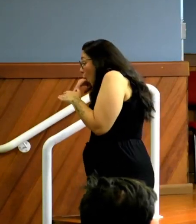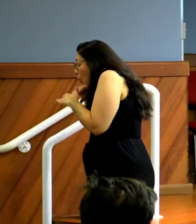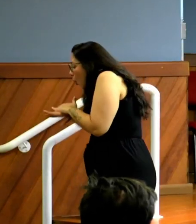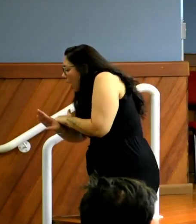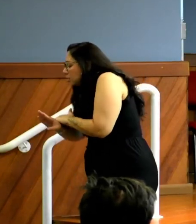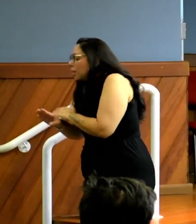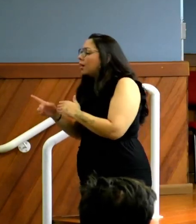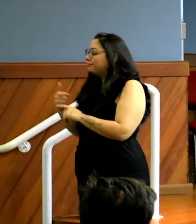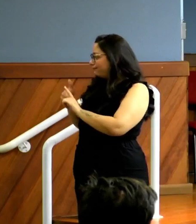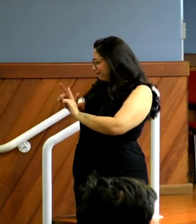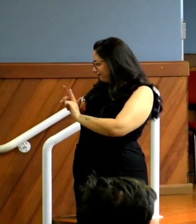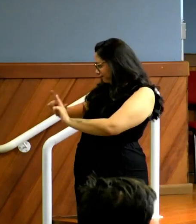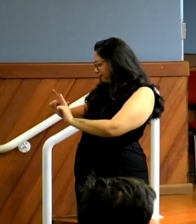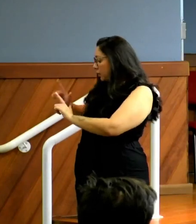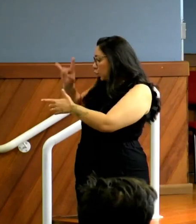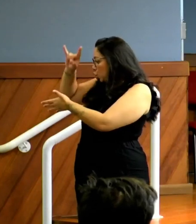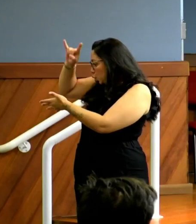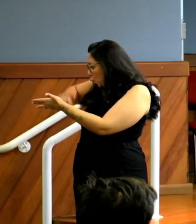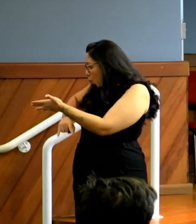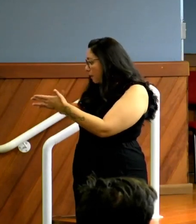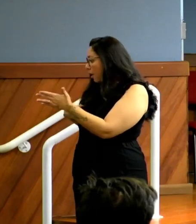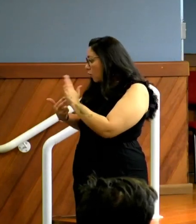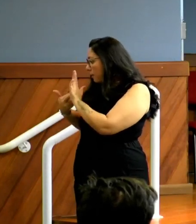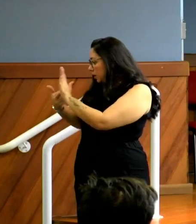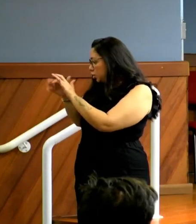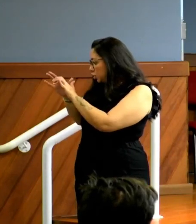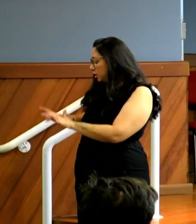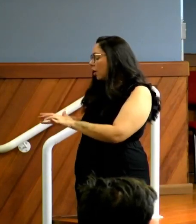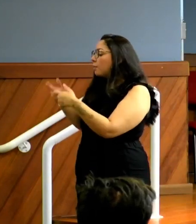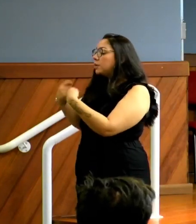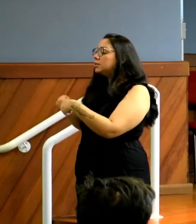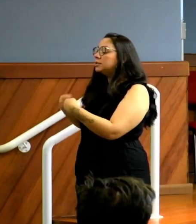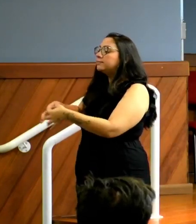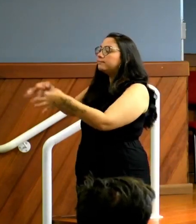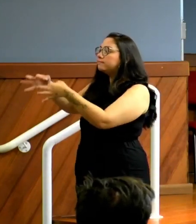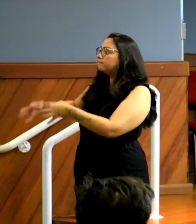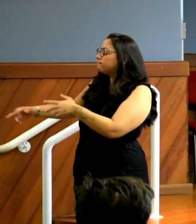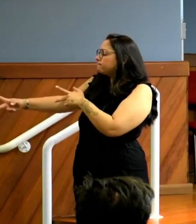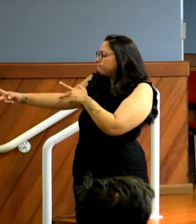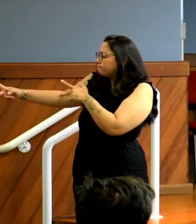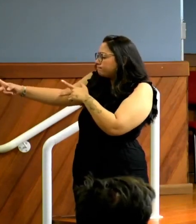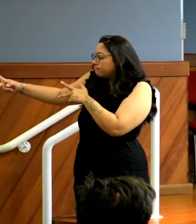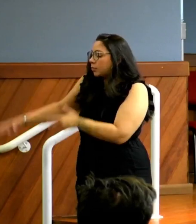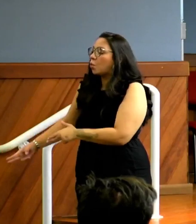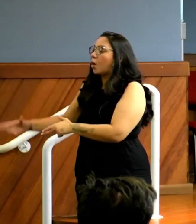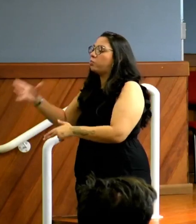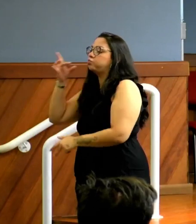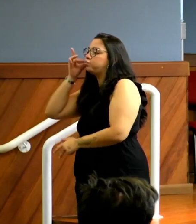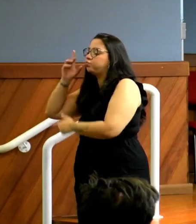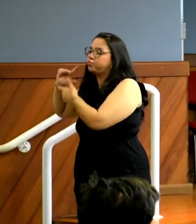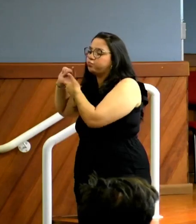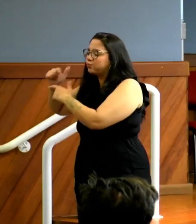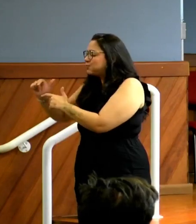acesso, aquele documento, aquele representante digital, ele tem que ser fidedigno, igual,